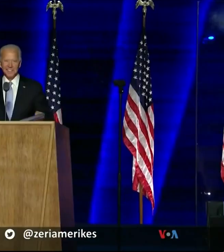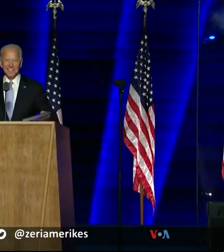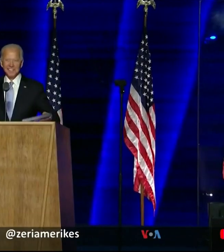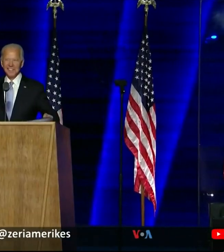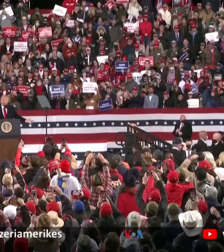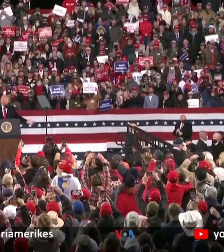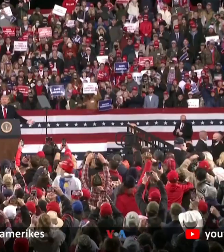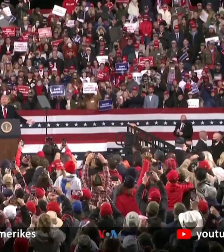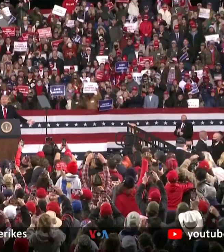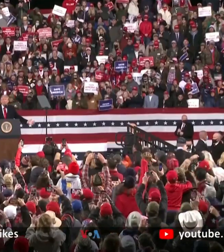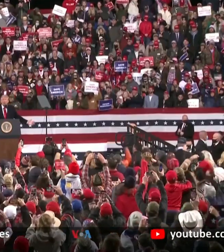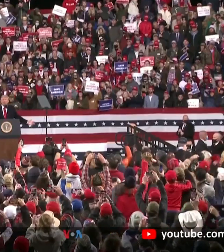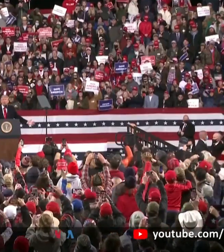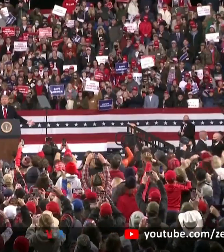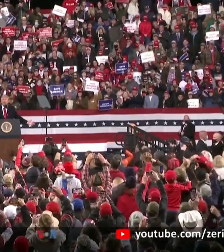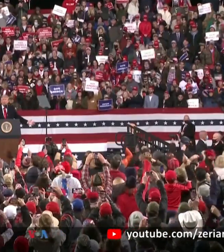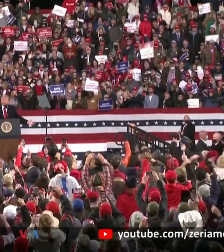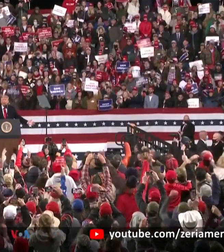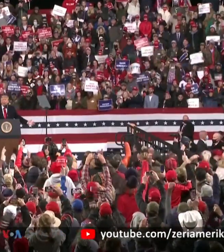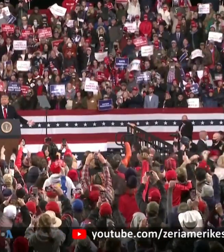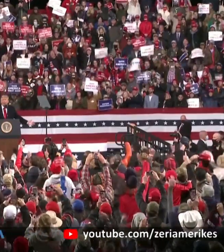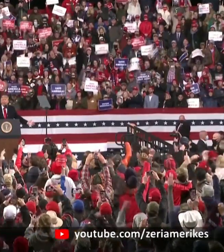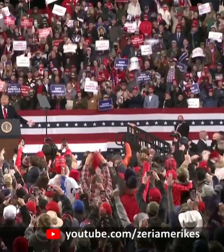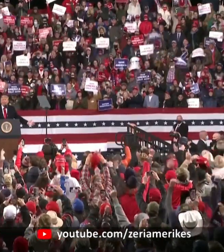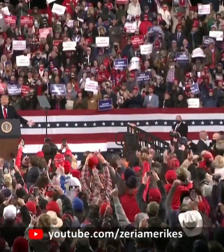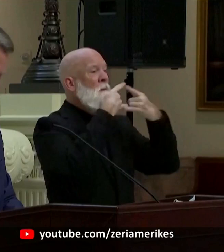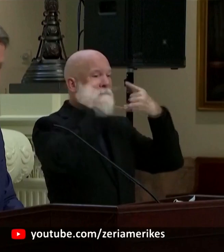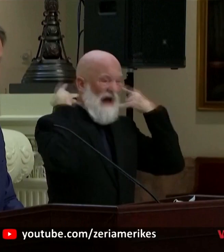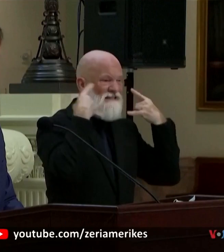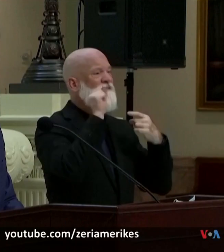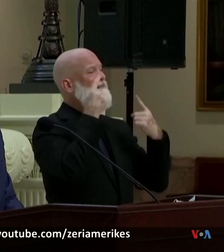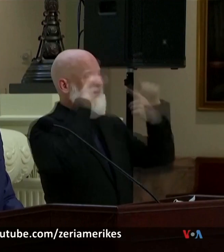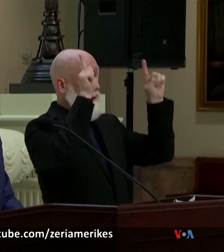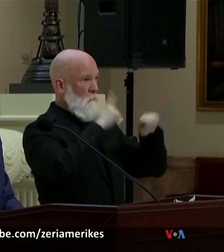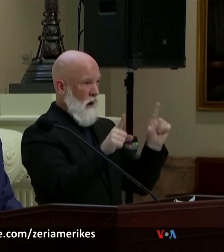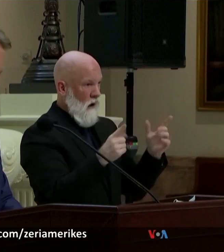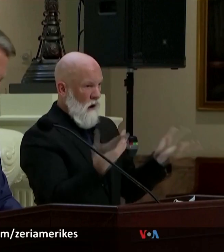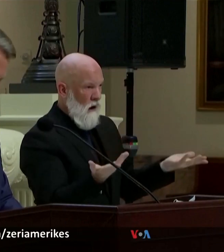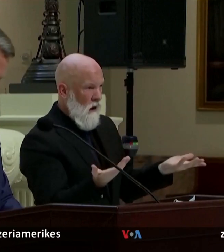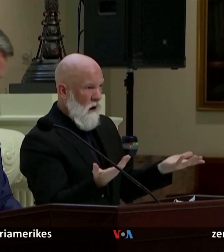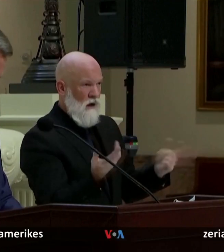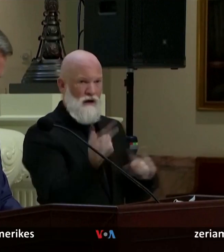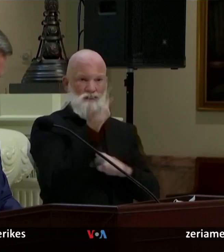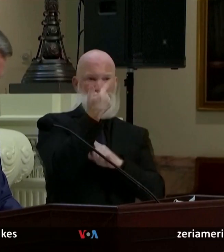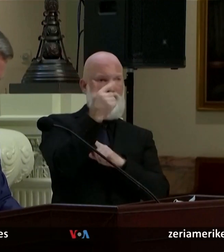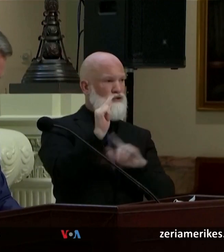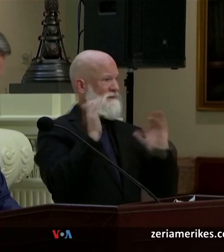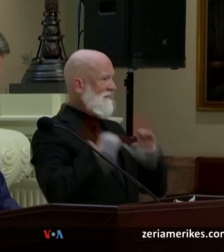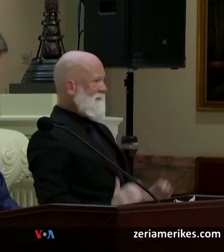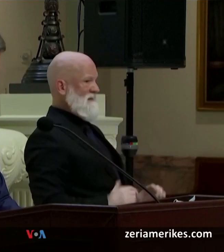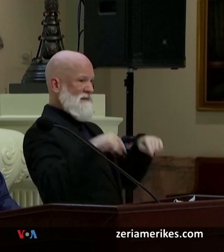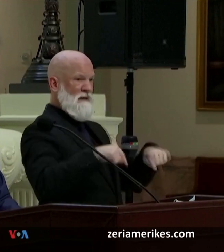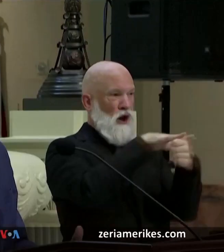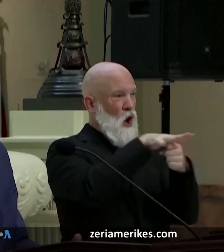më shumë. Presidenti Donald Trump i ka bërë thirrje guvernatorit të Georgjas Brian Kemp, një republikan, që të kërkojë nga